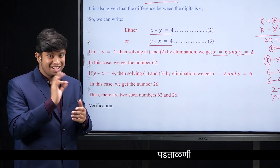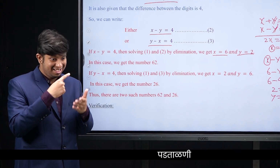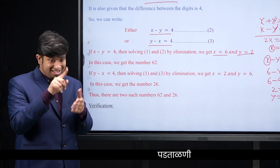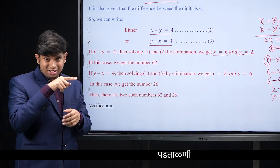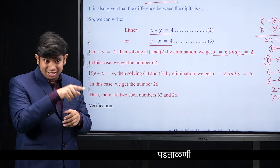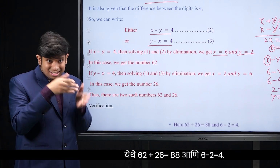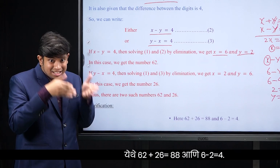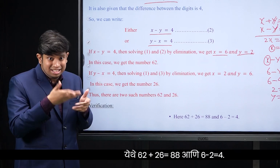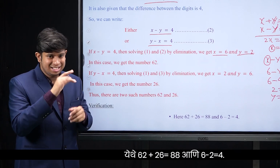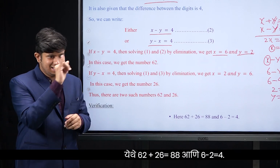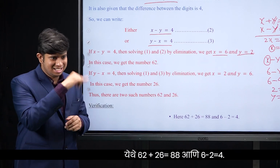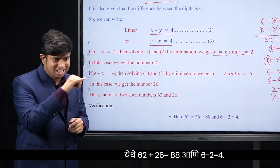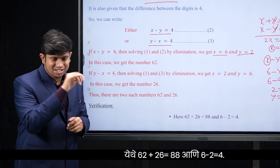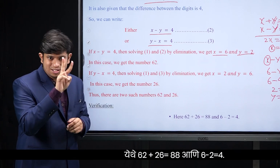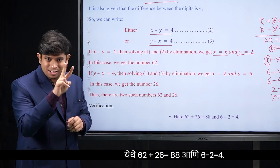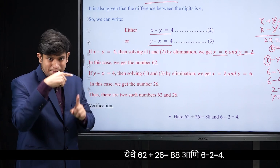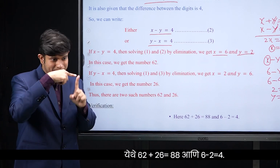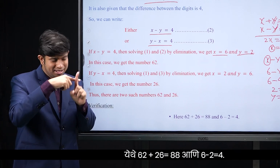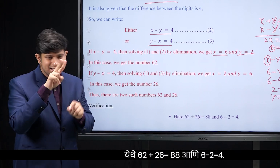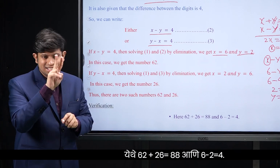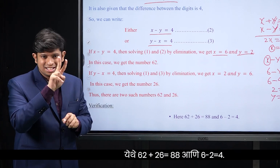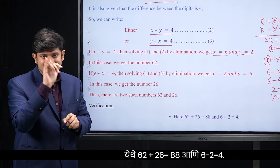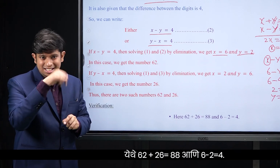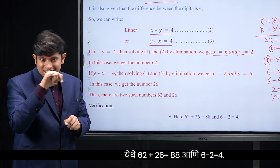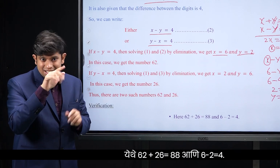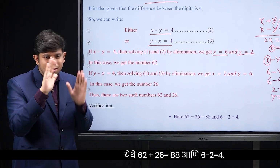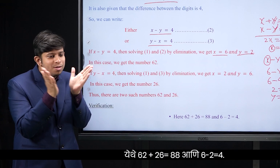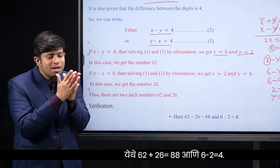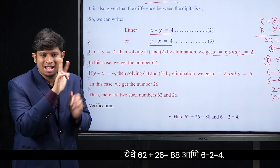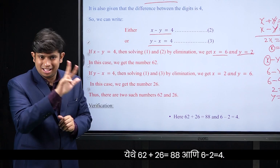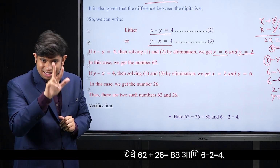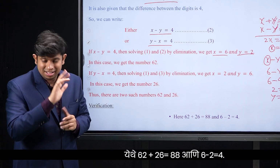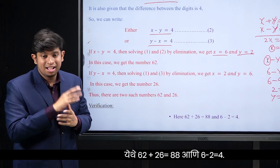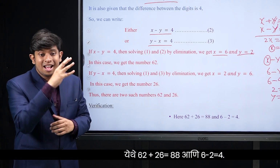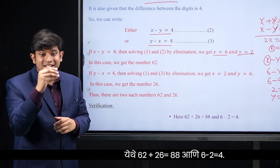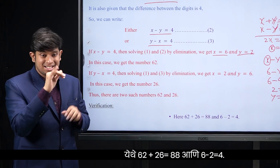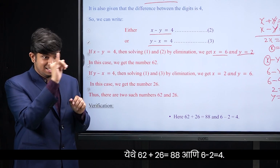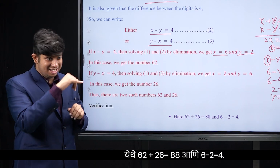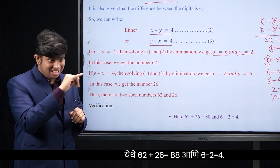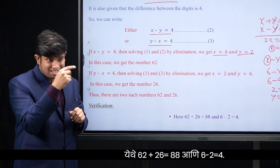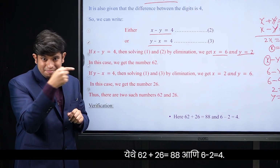पडताळणी. येथे 62 अधिक 26 बरोबर 88 आणि 6 वजा 2 बरोबर